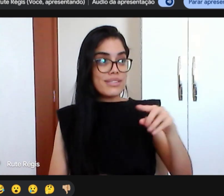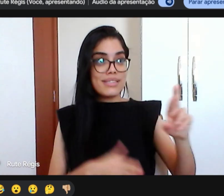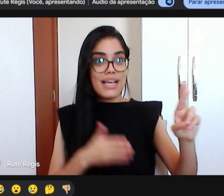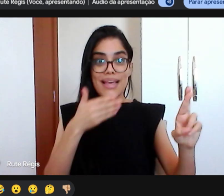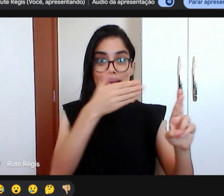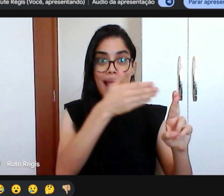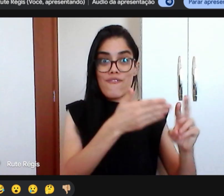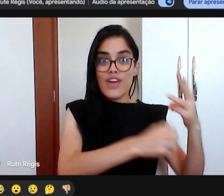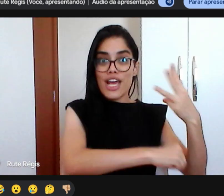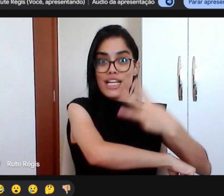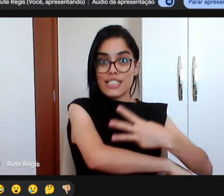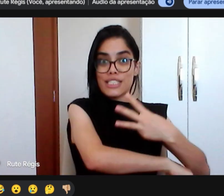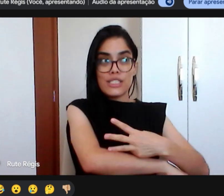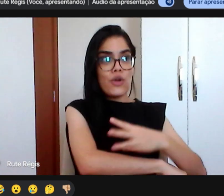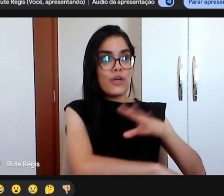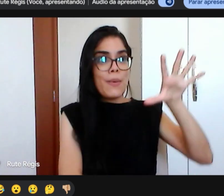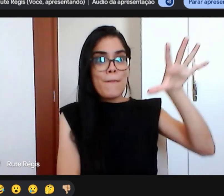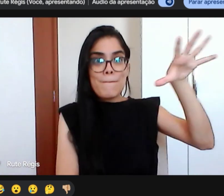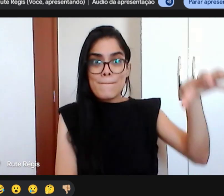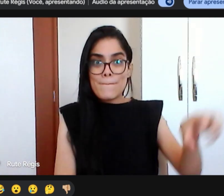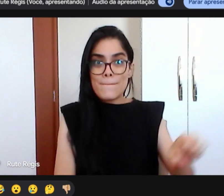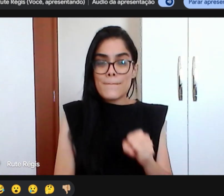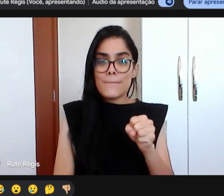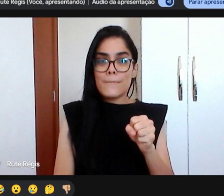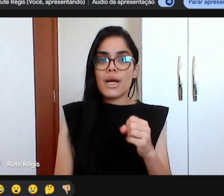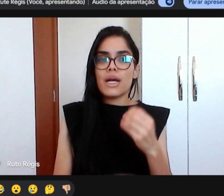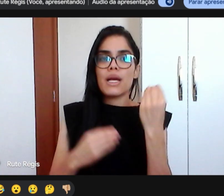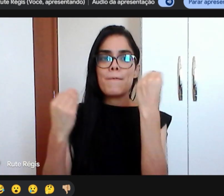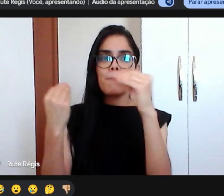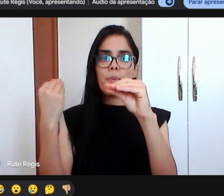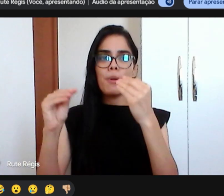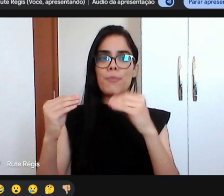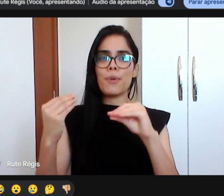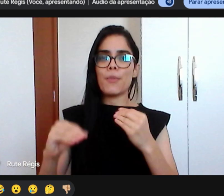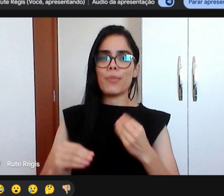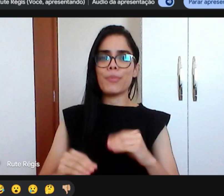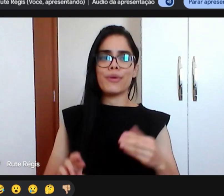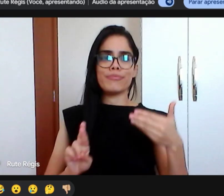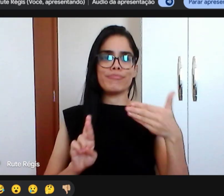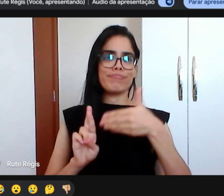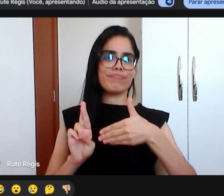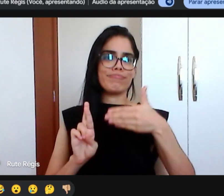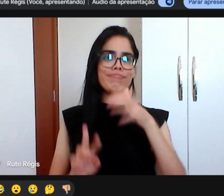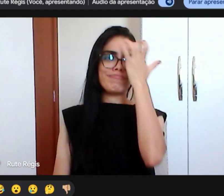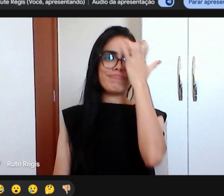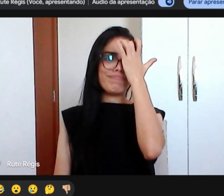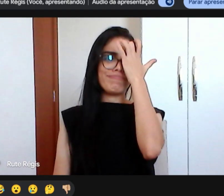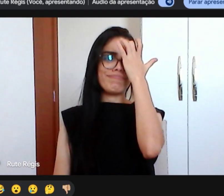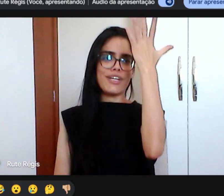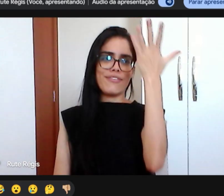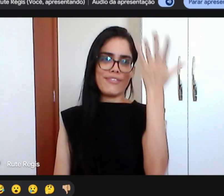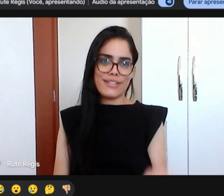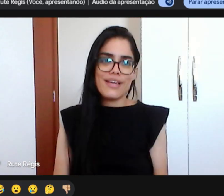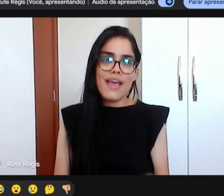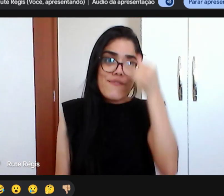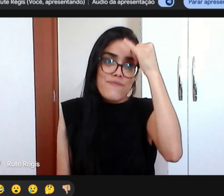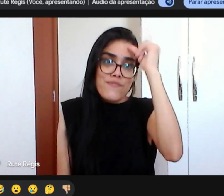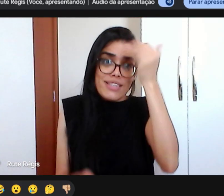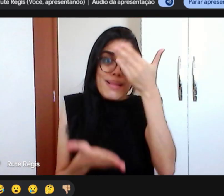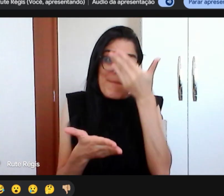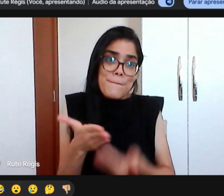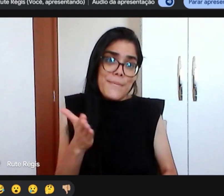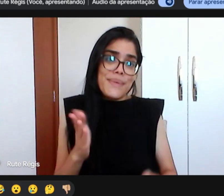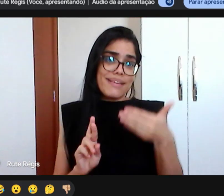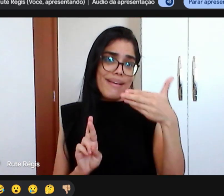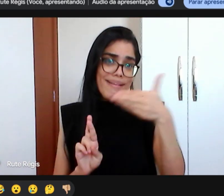você mencionou durante o texto e vai fazendo esse registro. No final, você pega aquele registro em Word e organiza